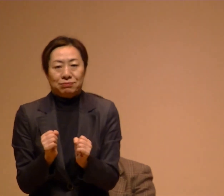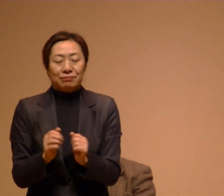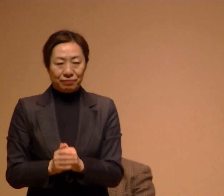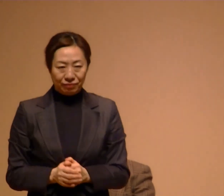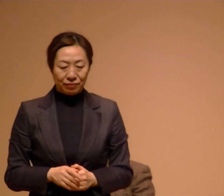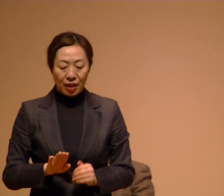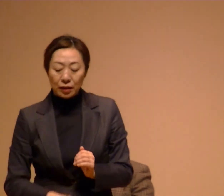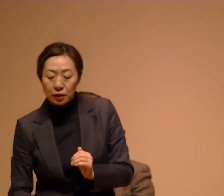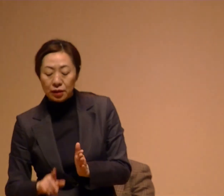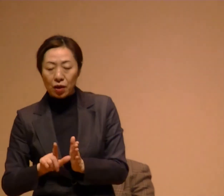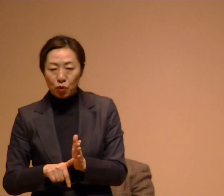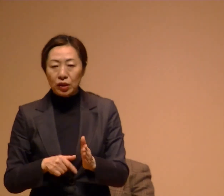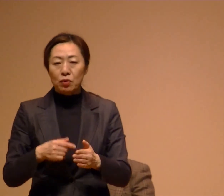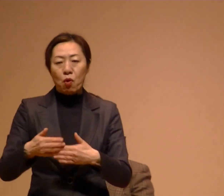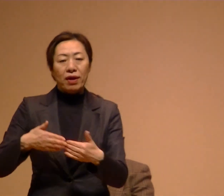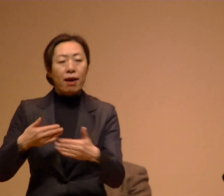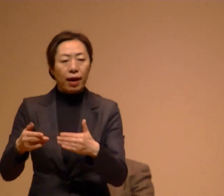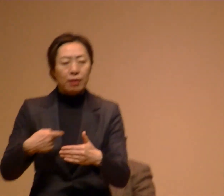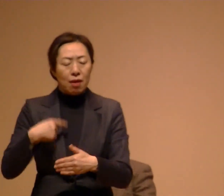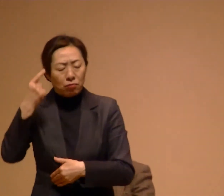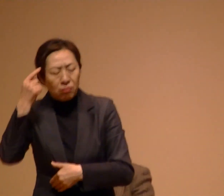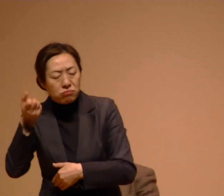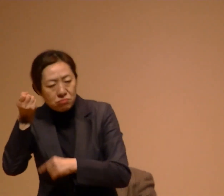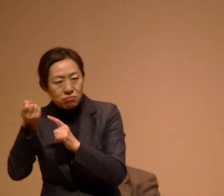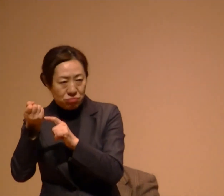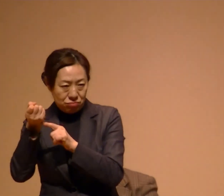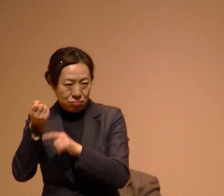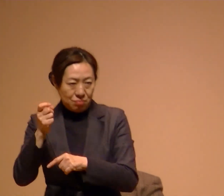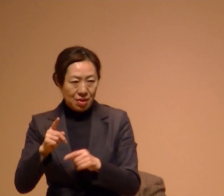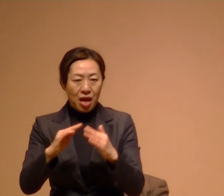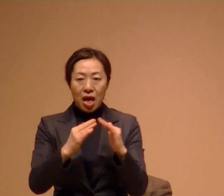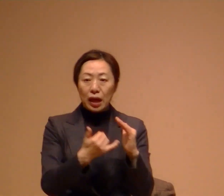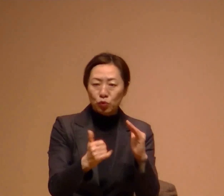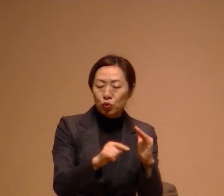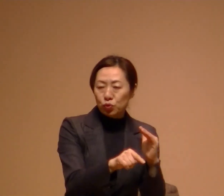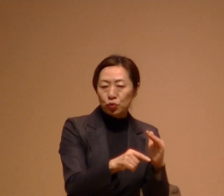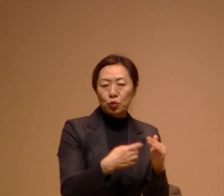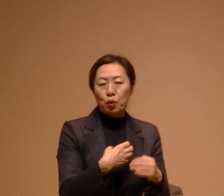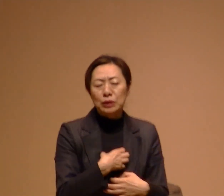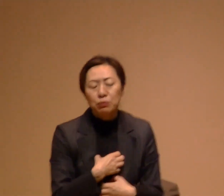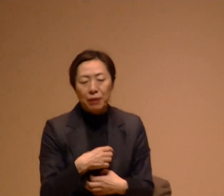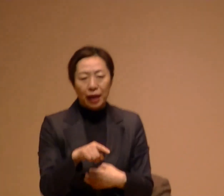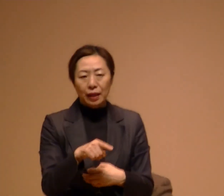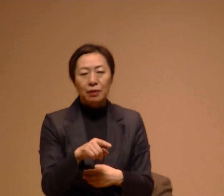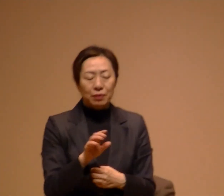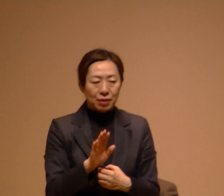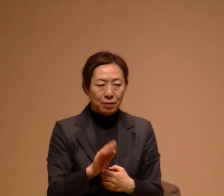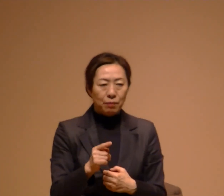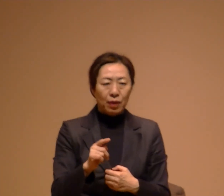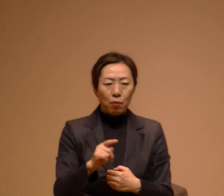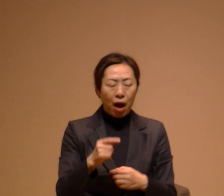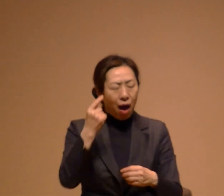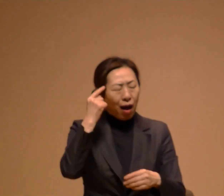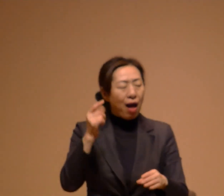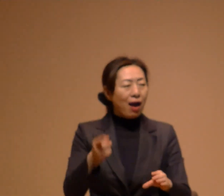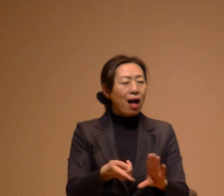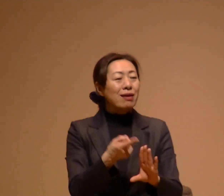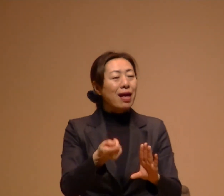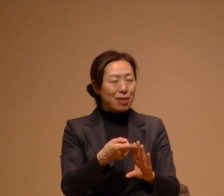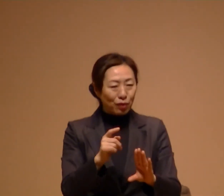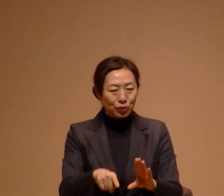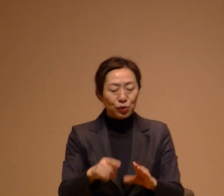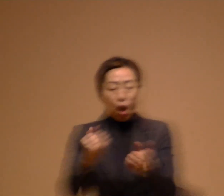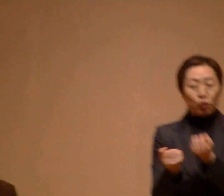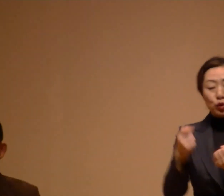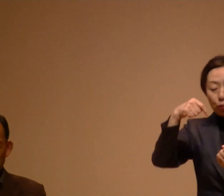の体験でトラウマになっている私は、その日から家族の心配をよそに車の中で寝てました。